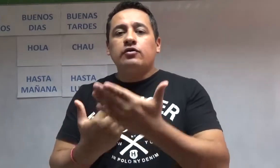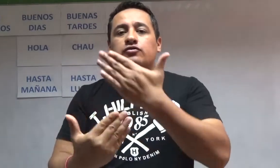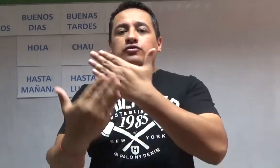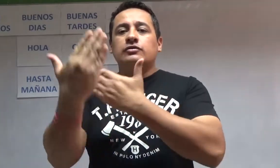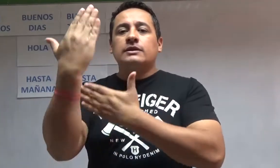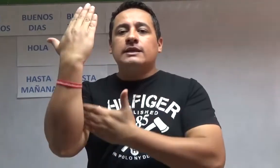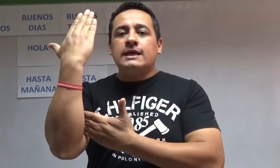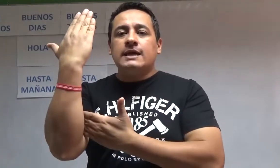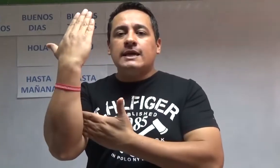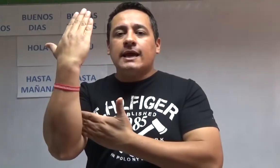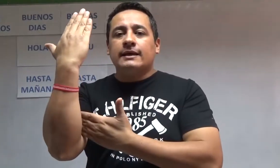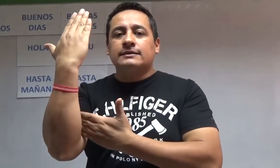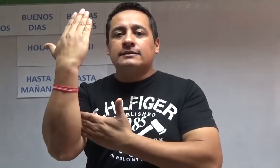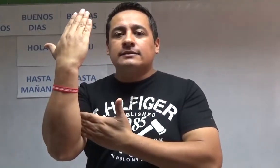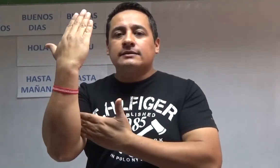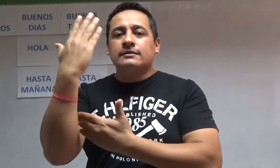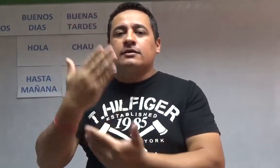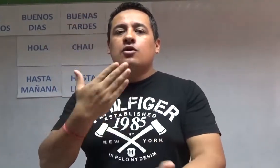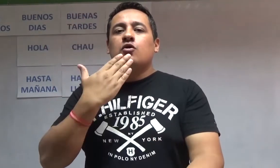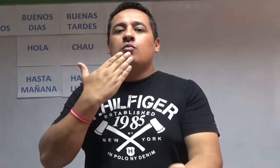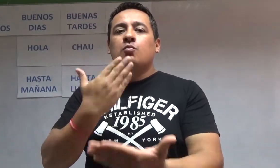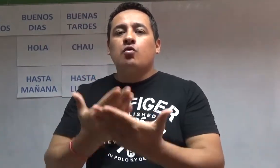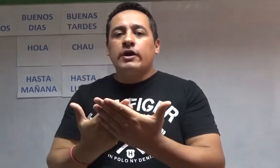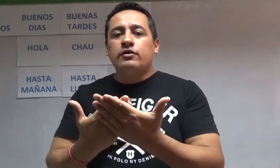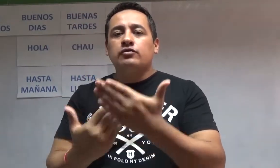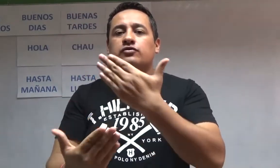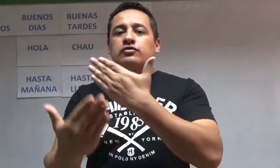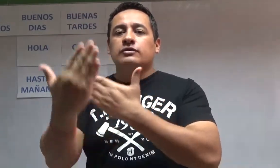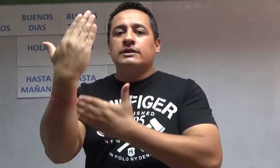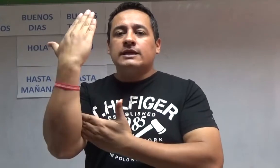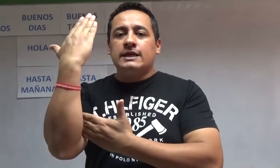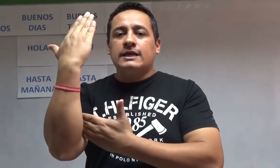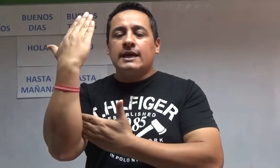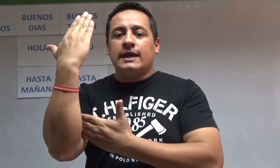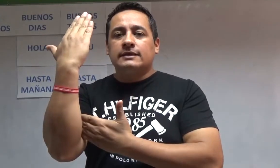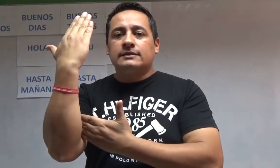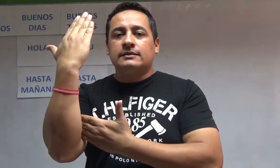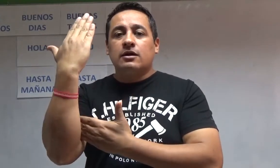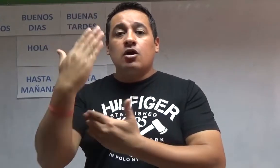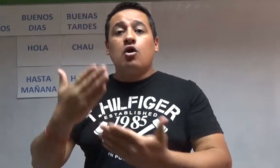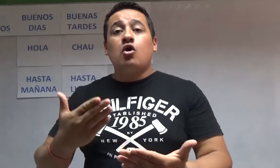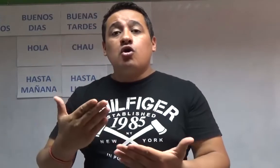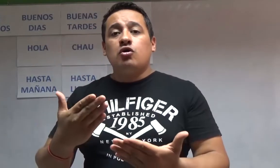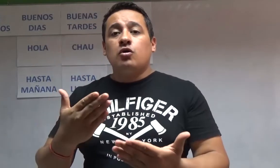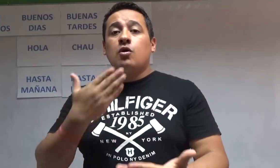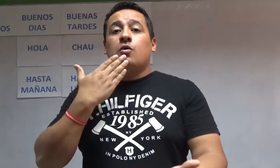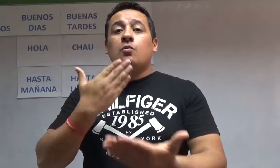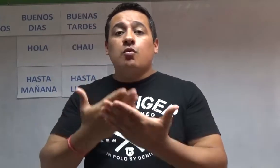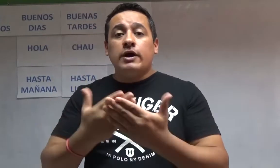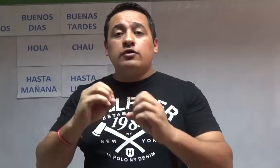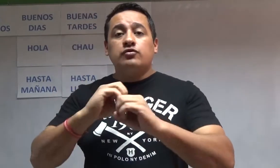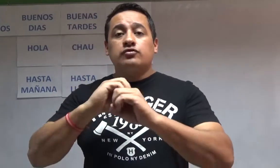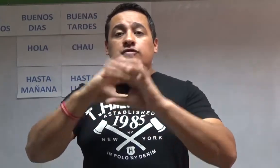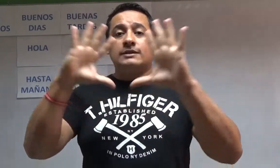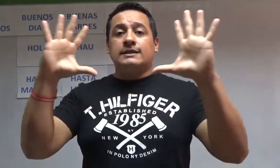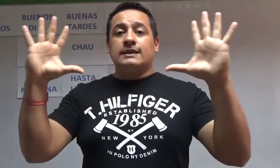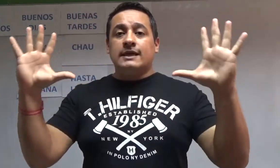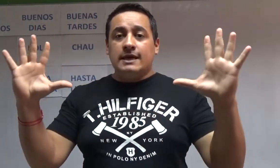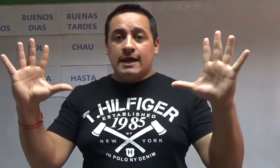Buenos días. Buenos días. O buenos